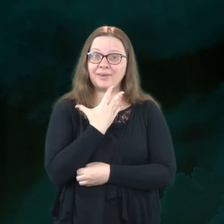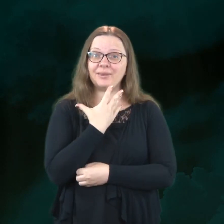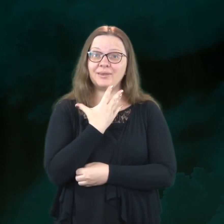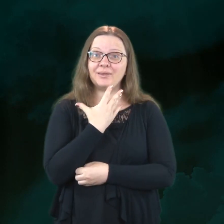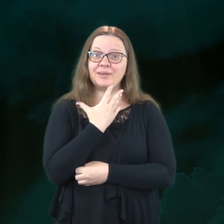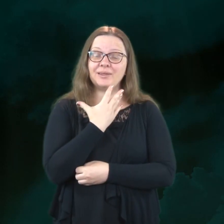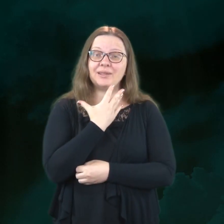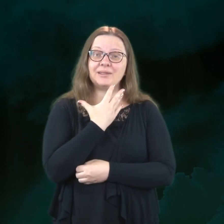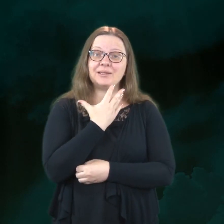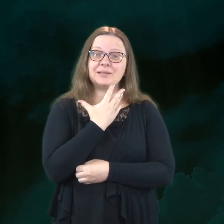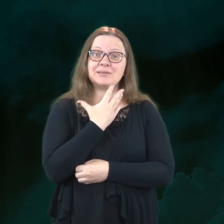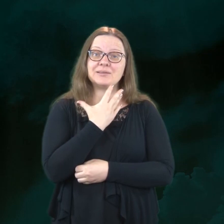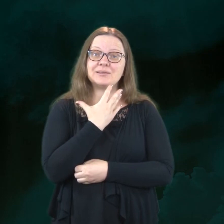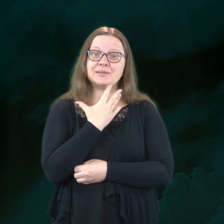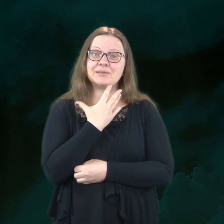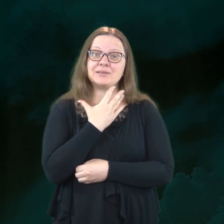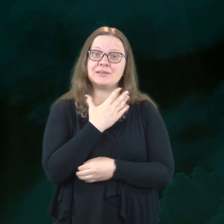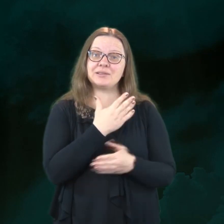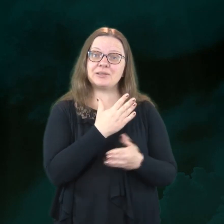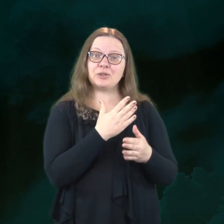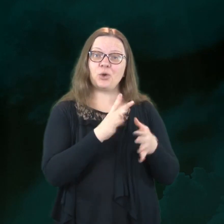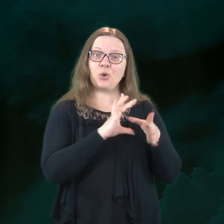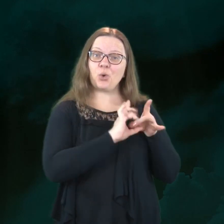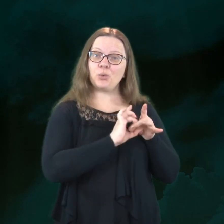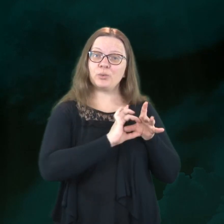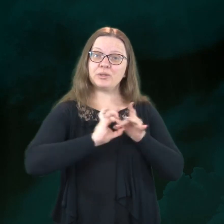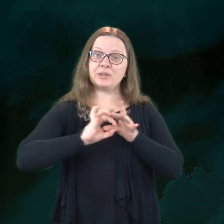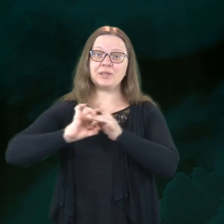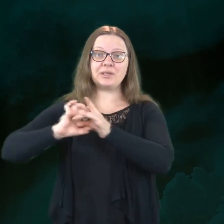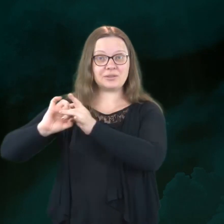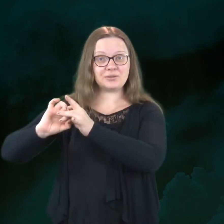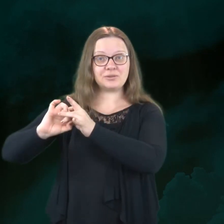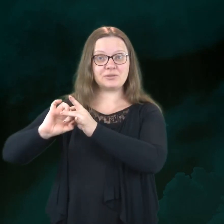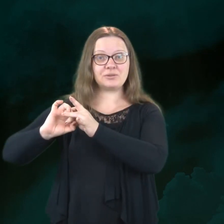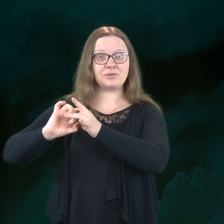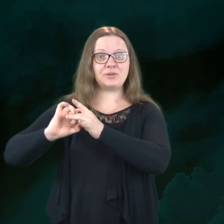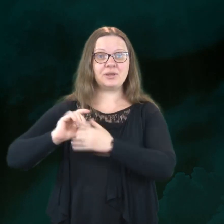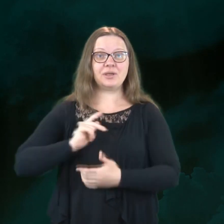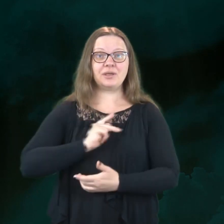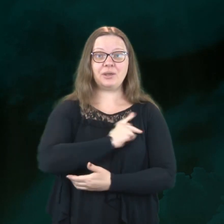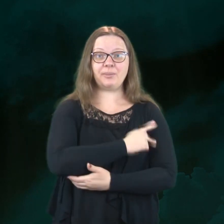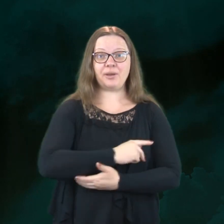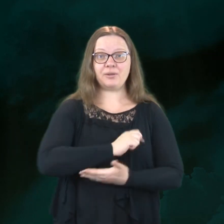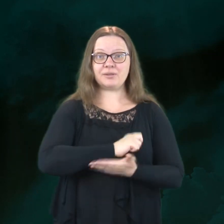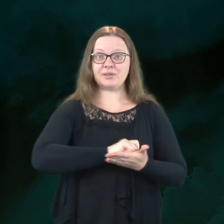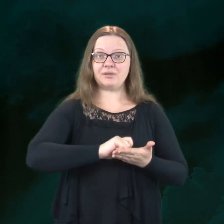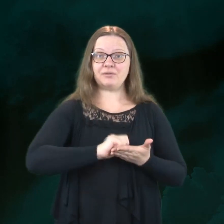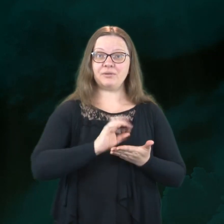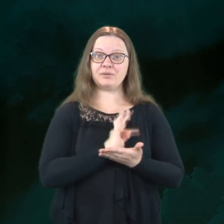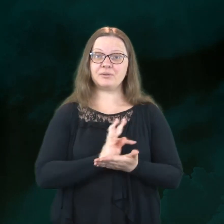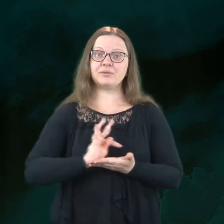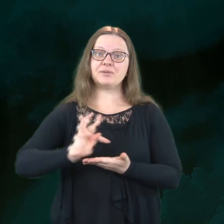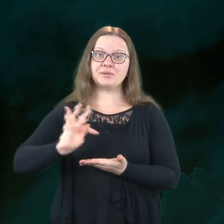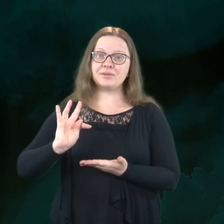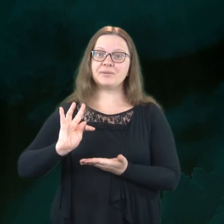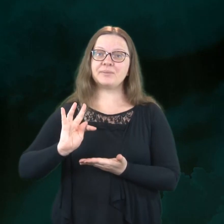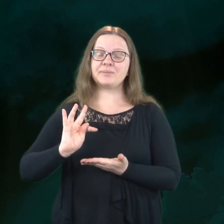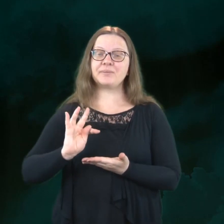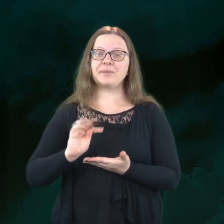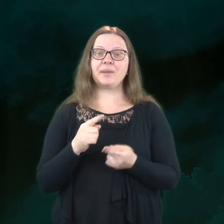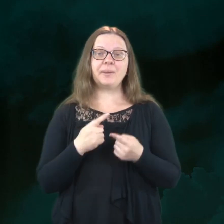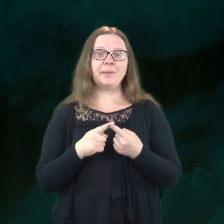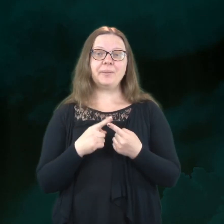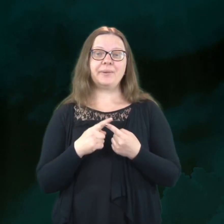ambientação que eu queria fazer, a contextualização, porque Paulo queria deixar claro que ele não